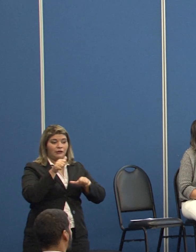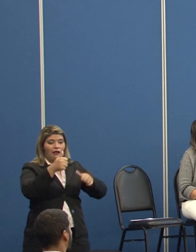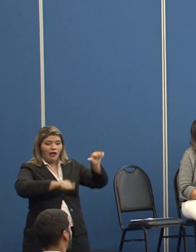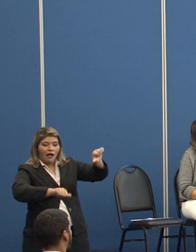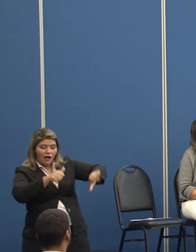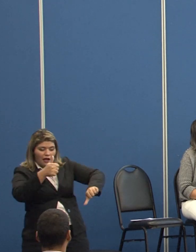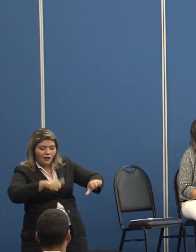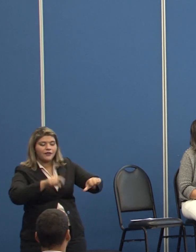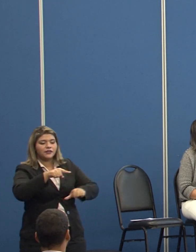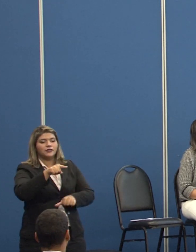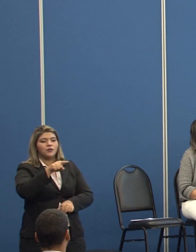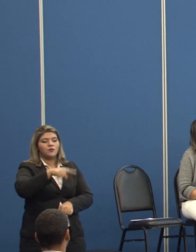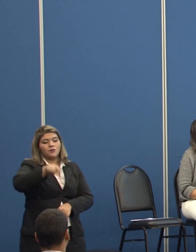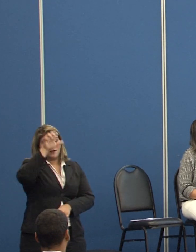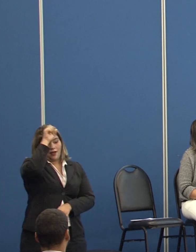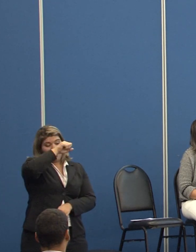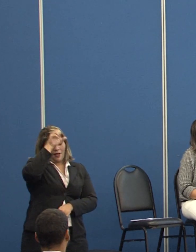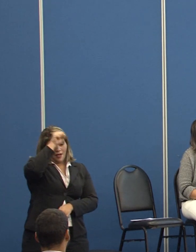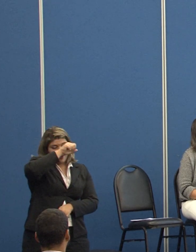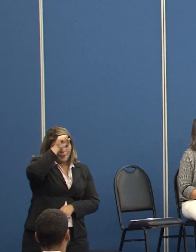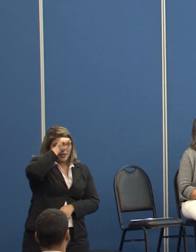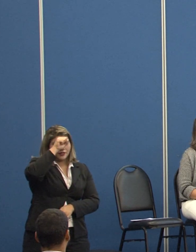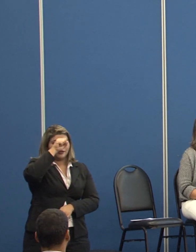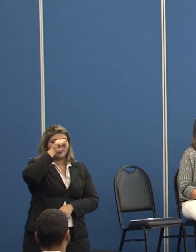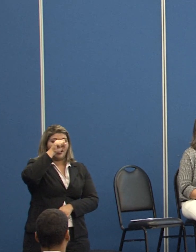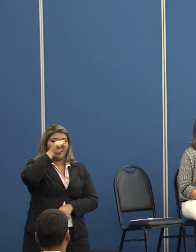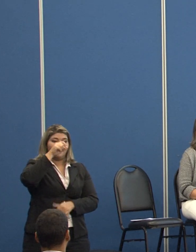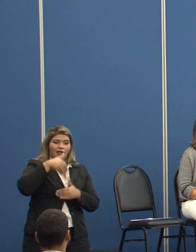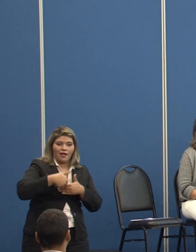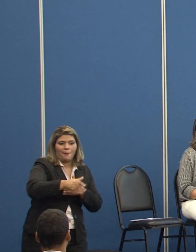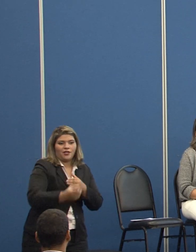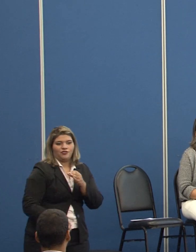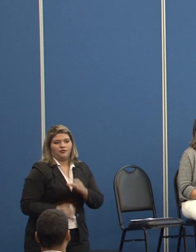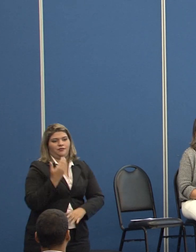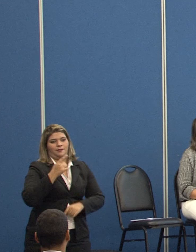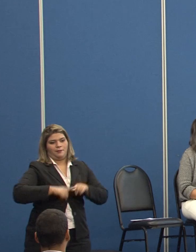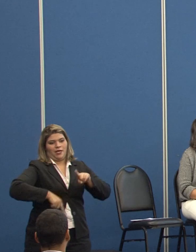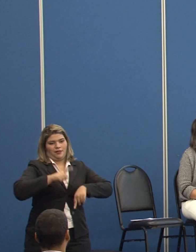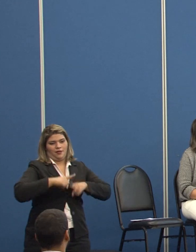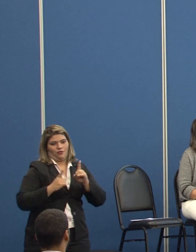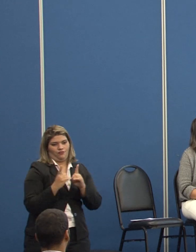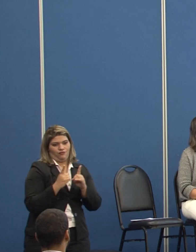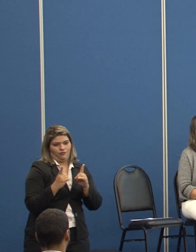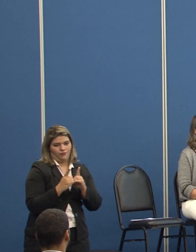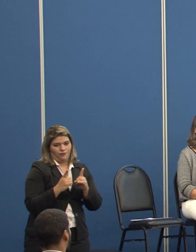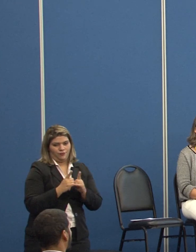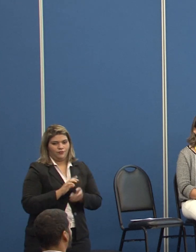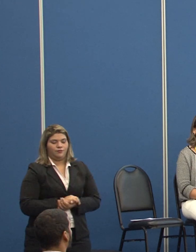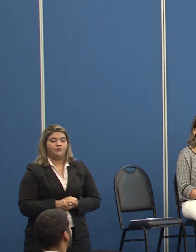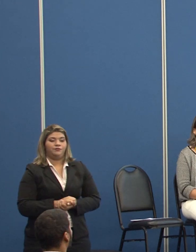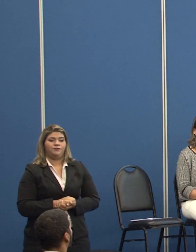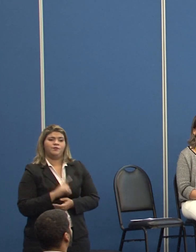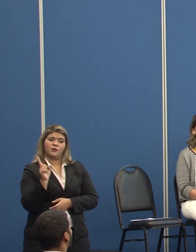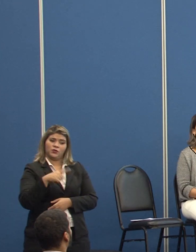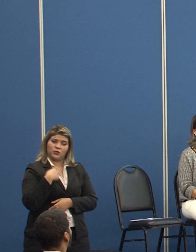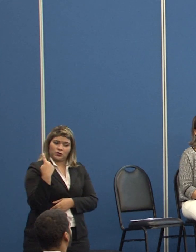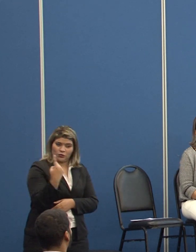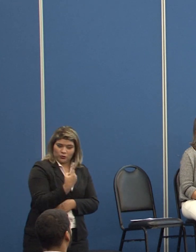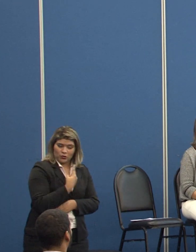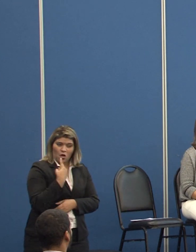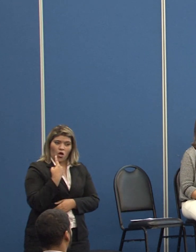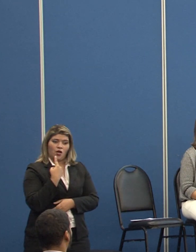da aprendizagem a partir da construção de materiais didáticos. Nós fazemos parte